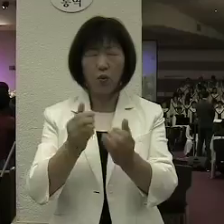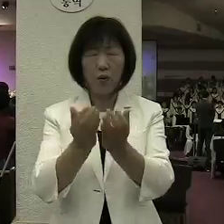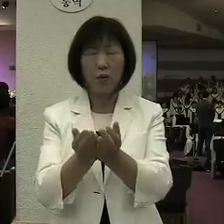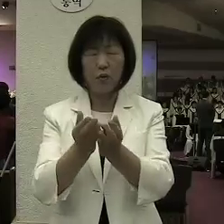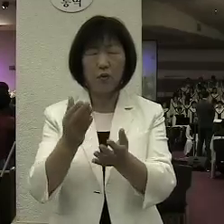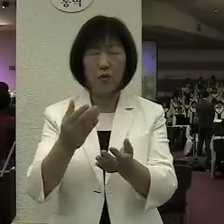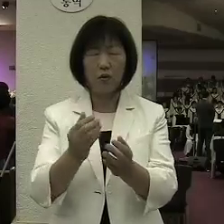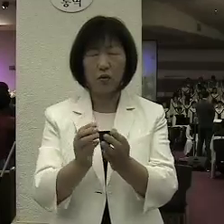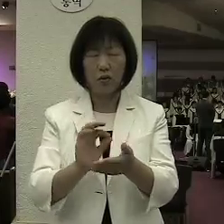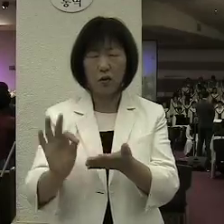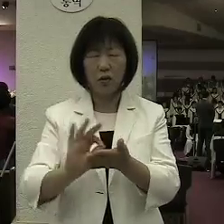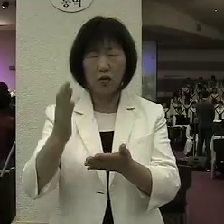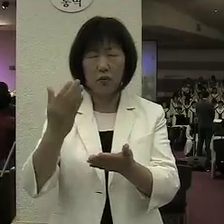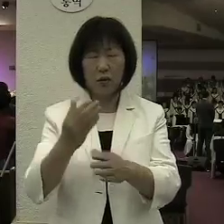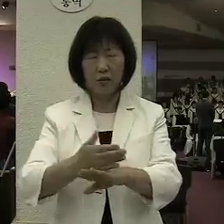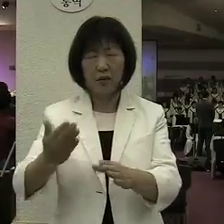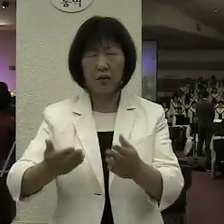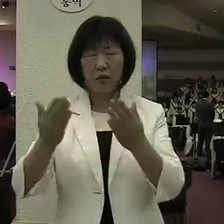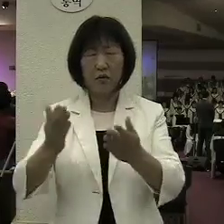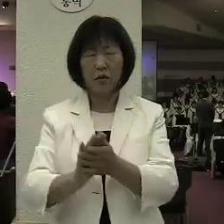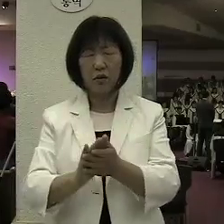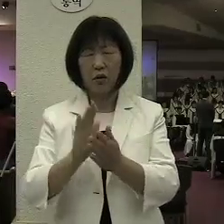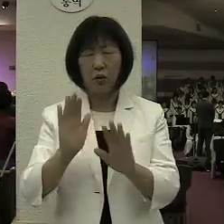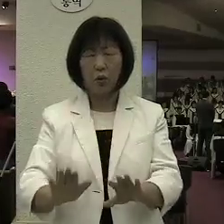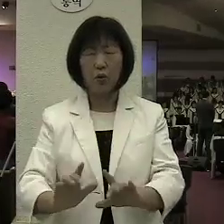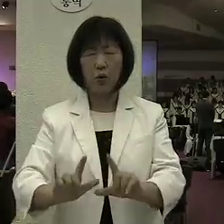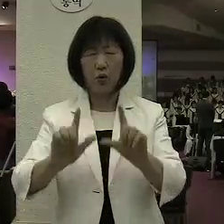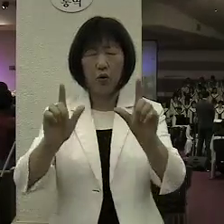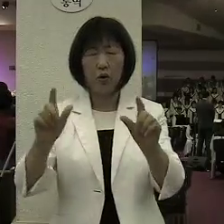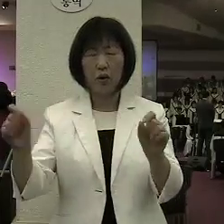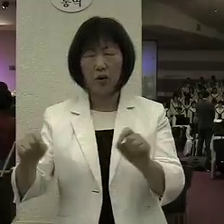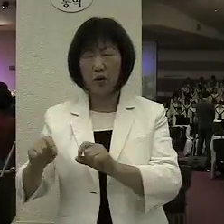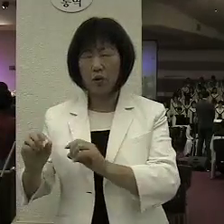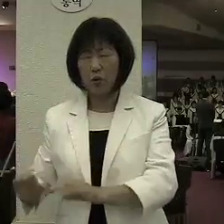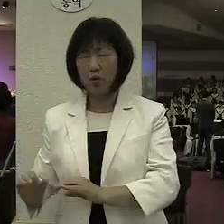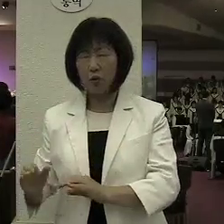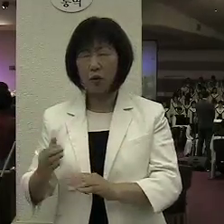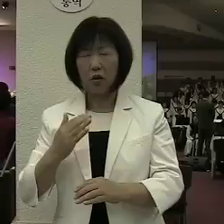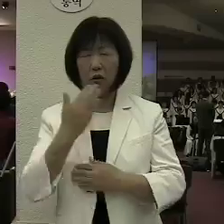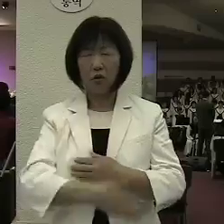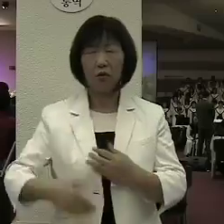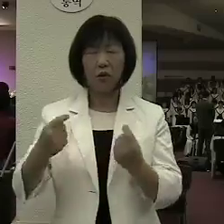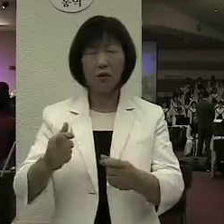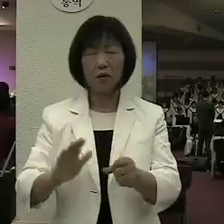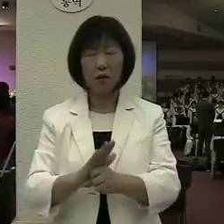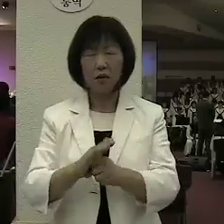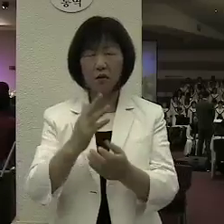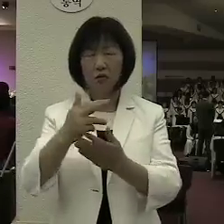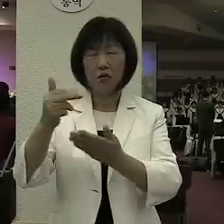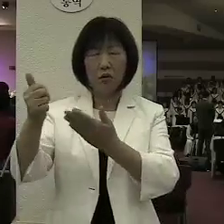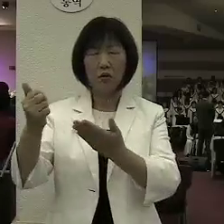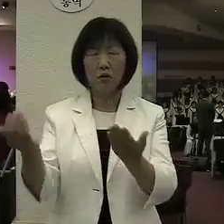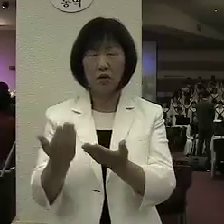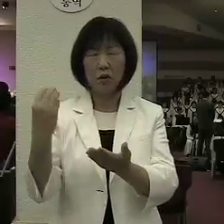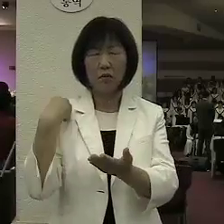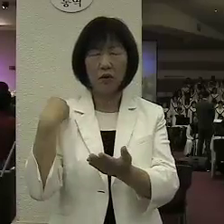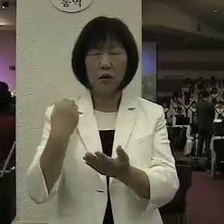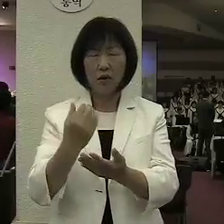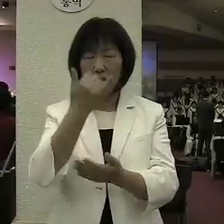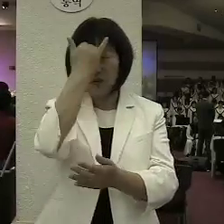주심을 감사를 드립니다. 금년에도 내 이웃을 내 몸과 같이 사랑하는 교회로 주님께서 주신